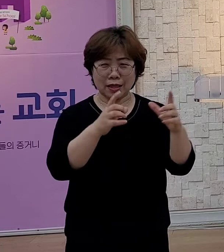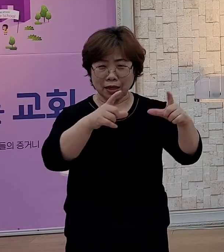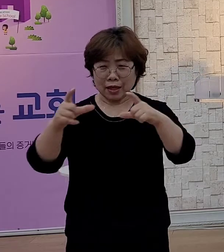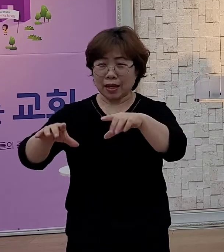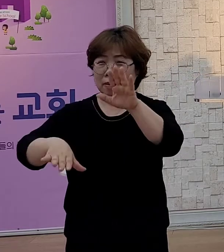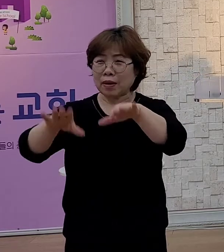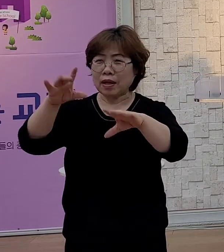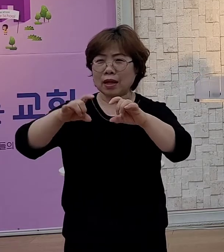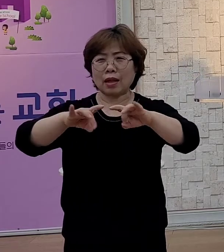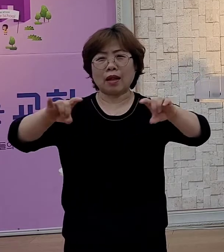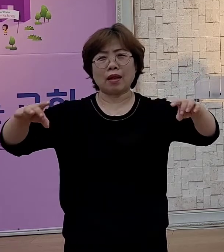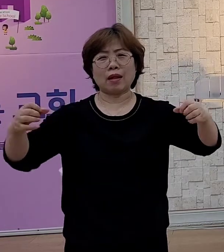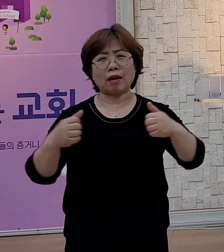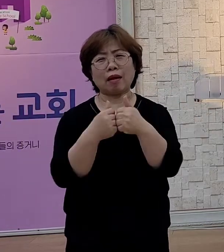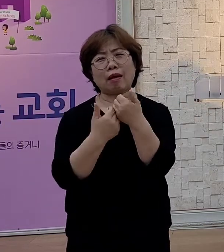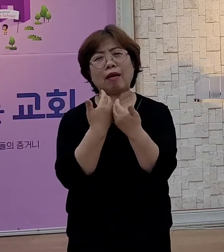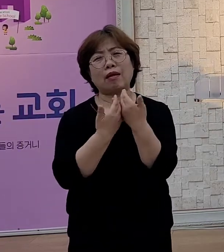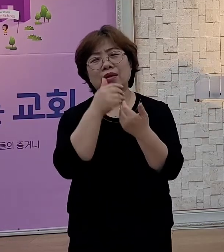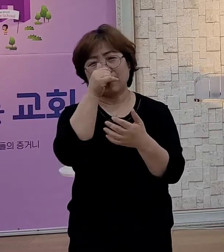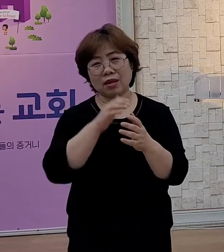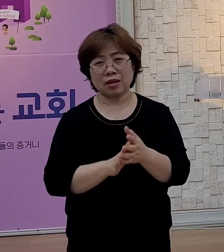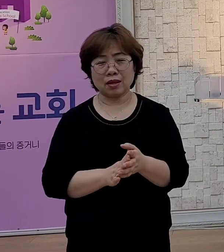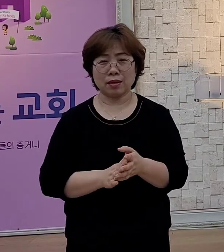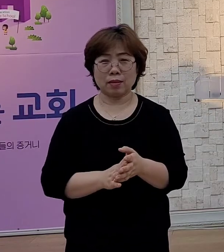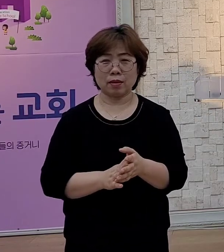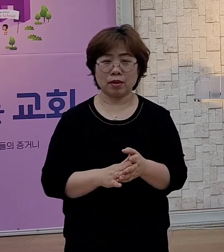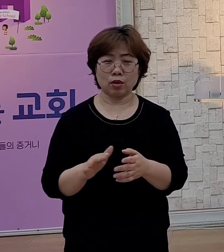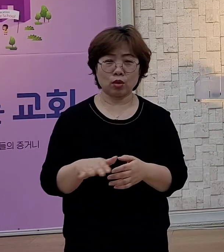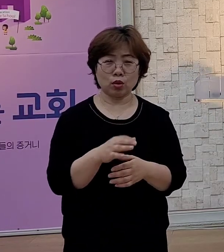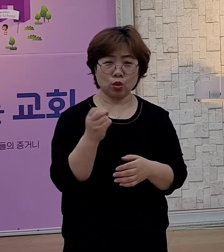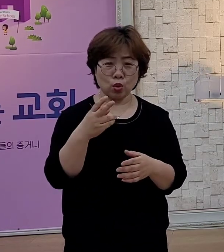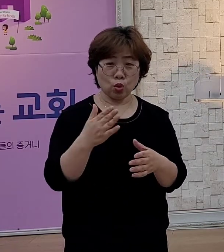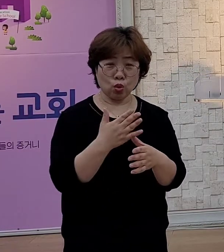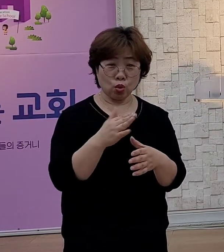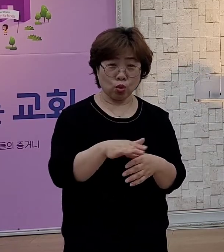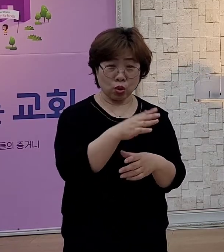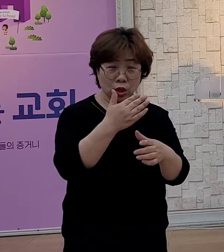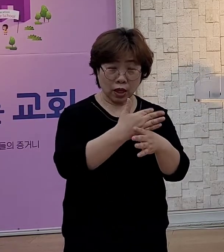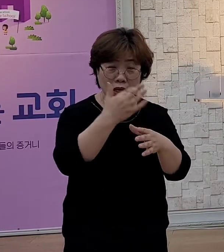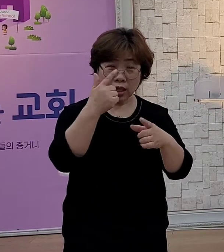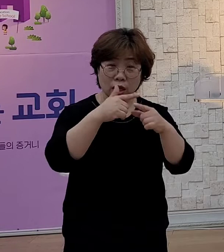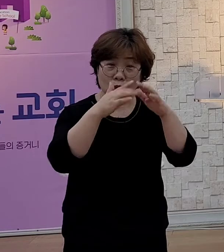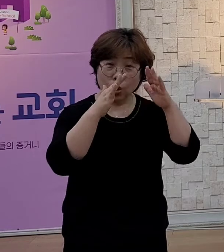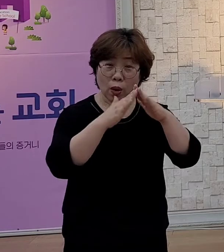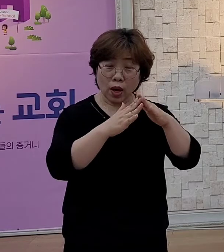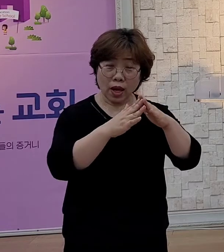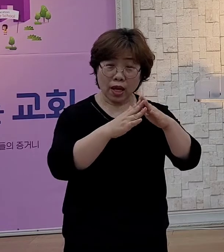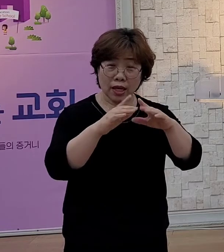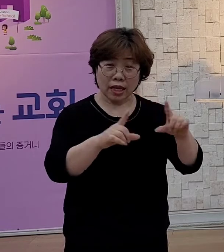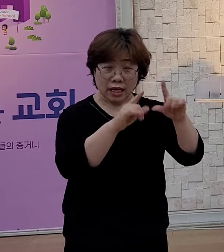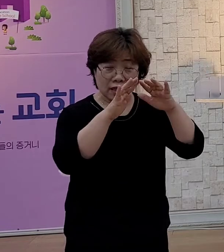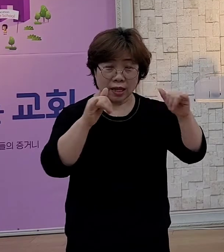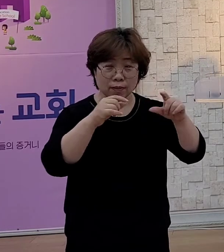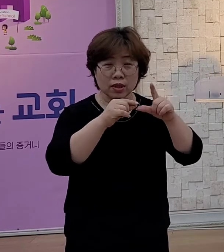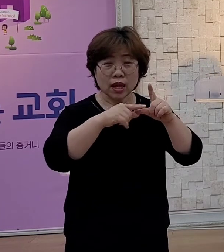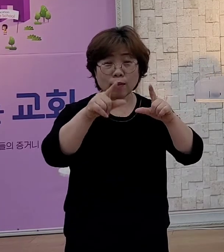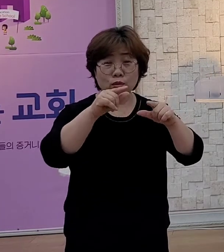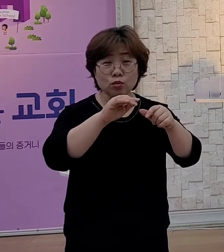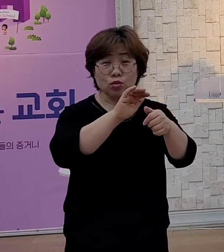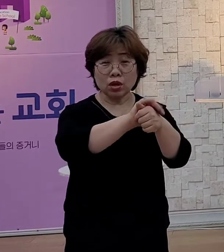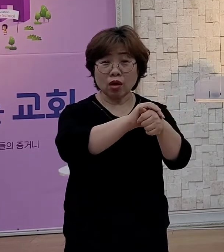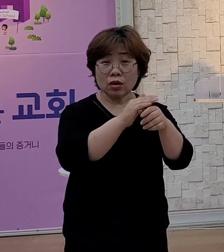그러니까 우리나라, 아니, 우리 여기 양산에, 우리 교회 계신 대부분이 다 경상도 사람 아닙니까? 뭐 넓게